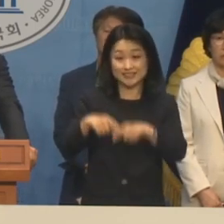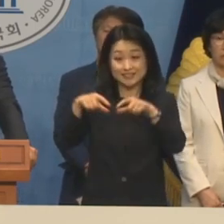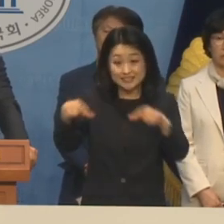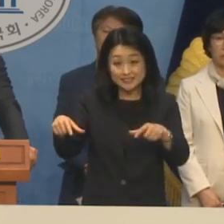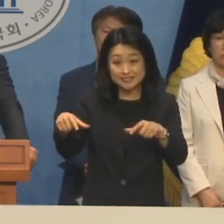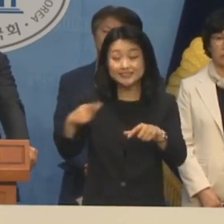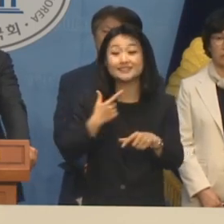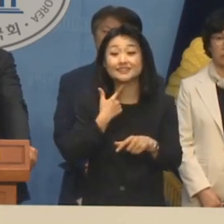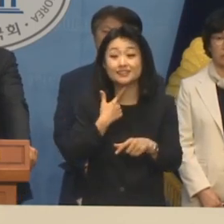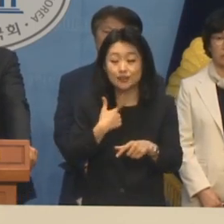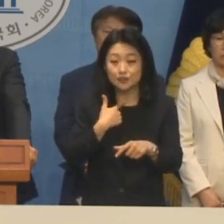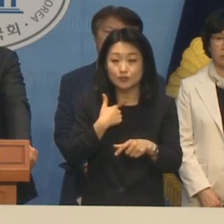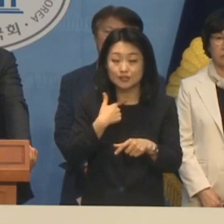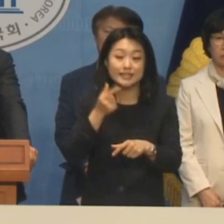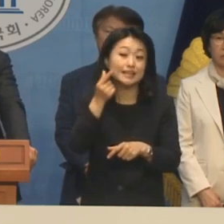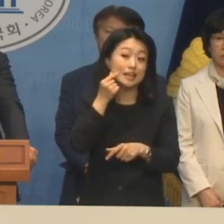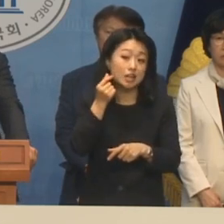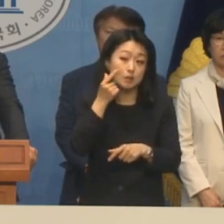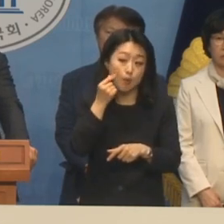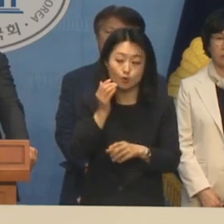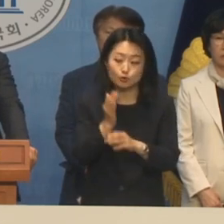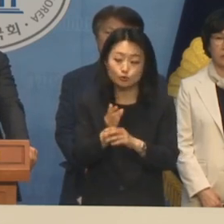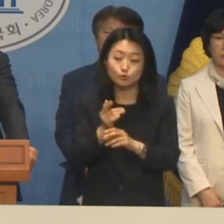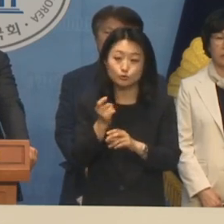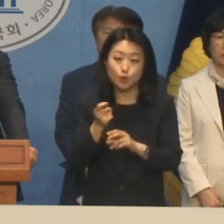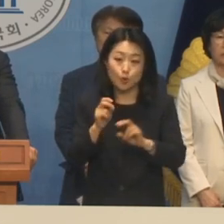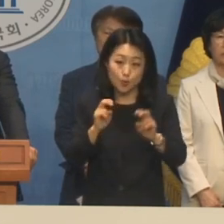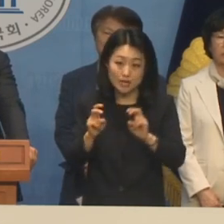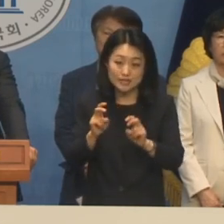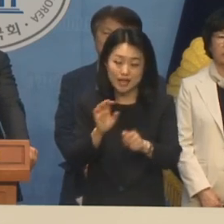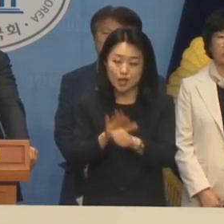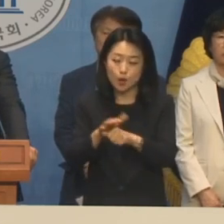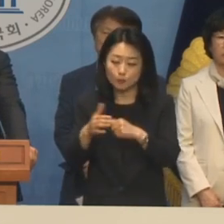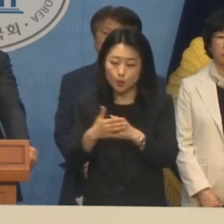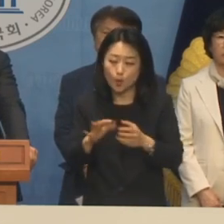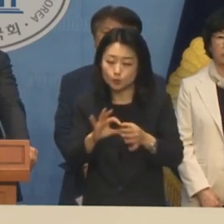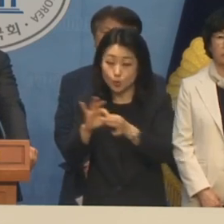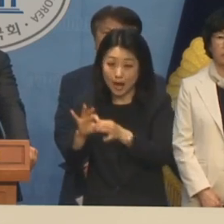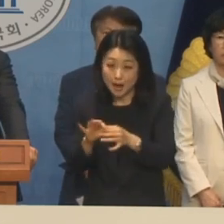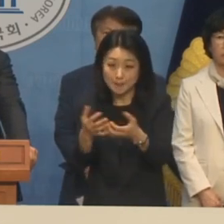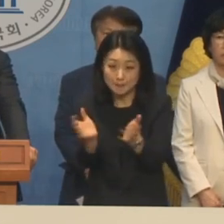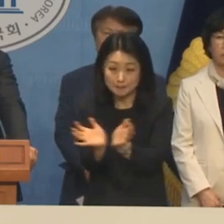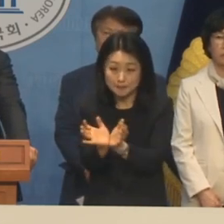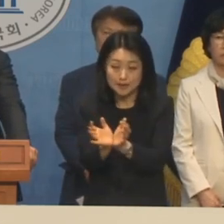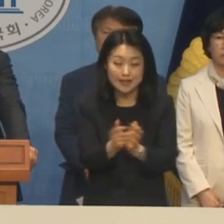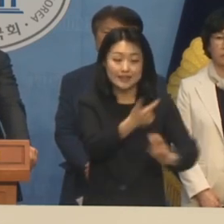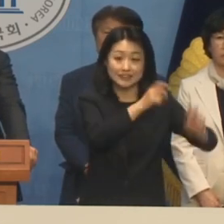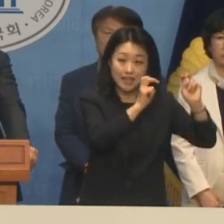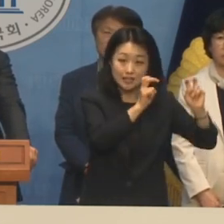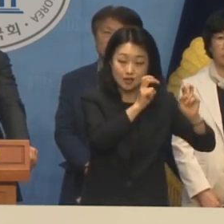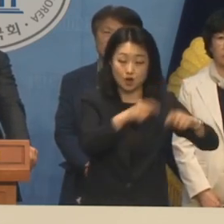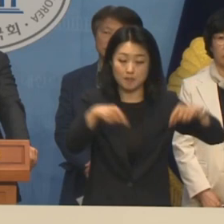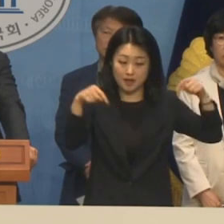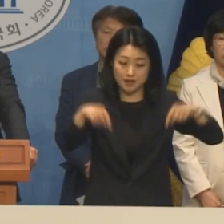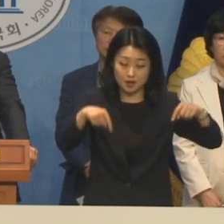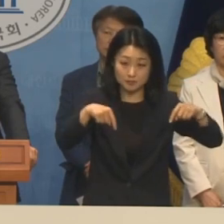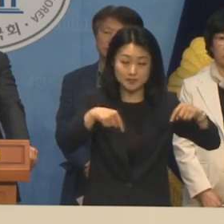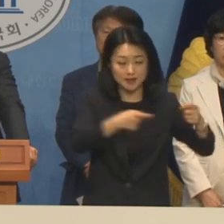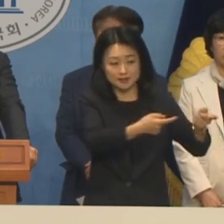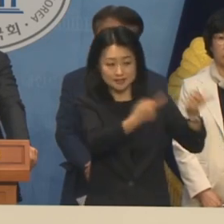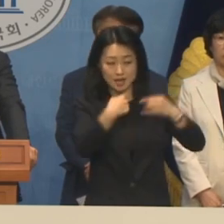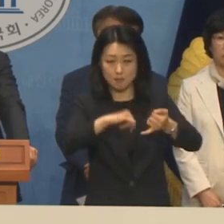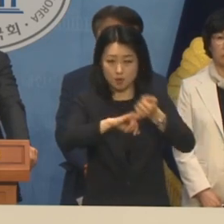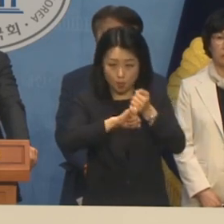중소기업 협동조합법에 중소기업 협동조합이 요구하는 경우에 대기업이 성실하게 교섭에 응해야 된다는 교섭 의무를 부과하고